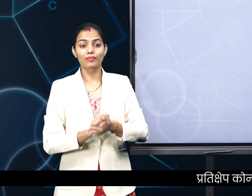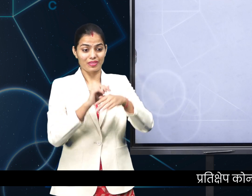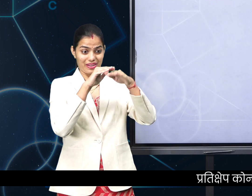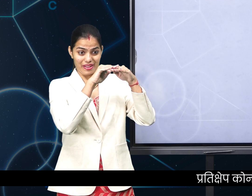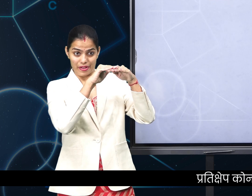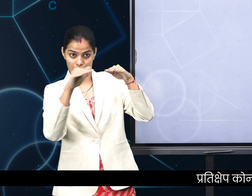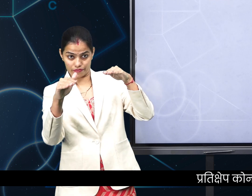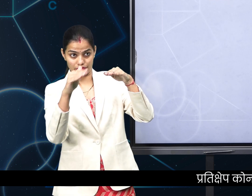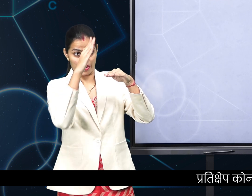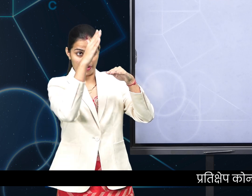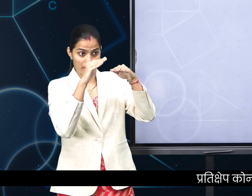प्रतिक्षेप कोन.